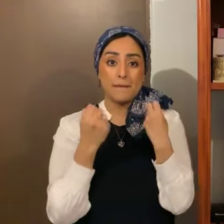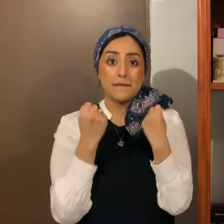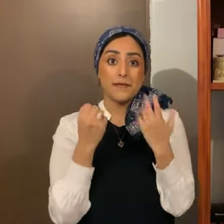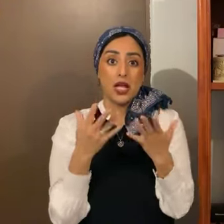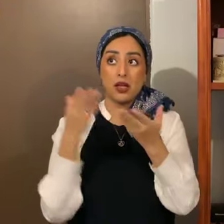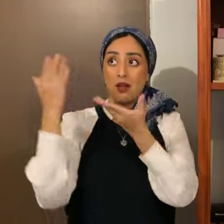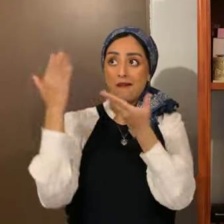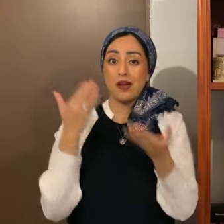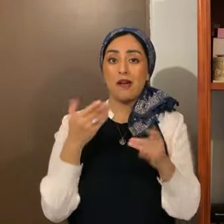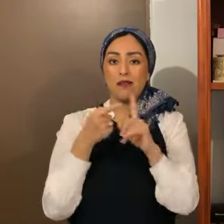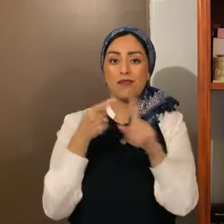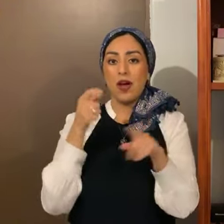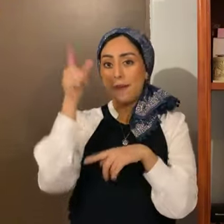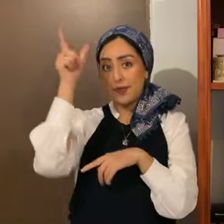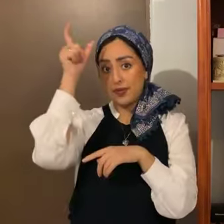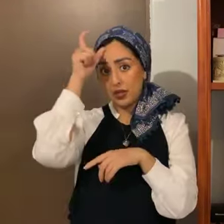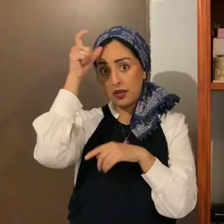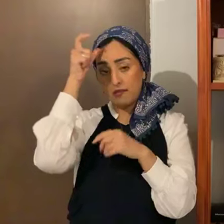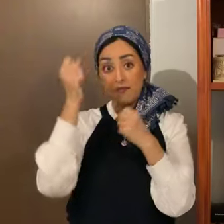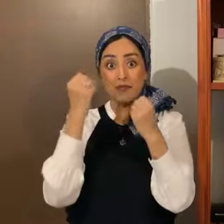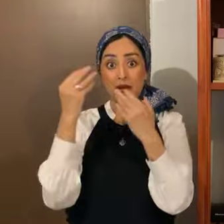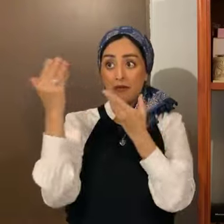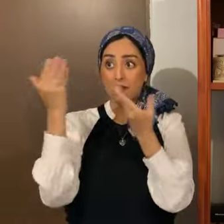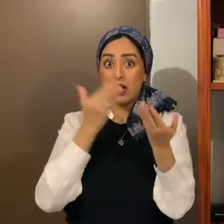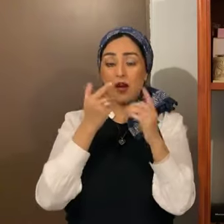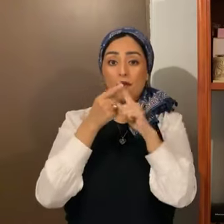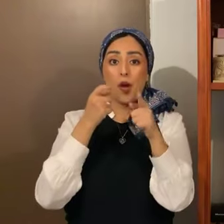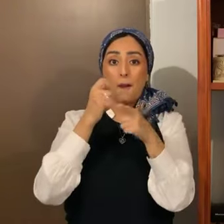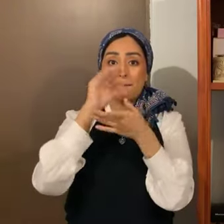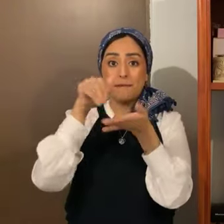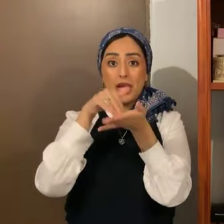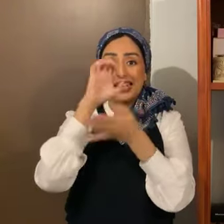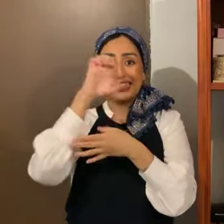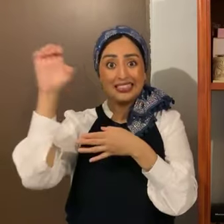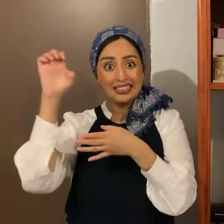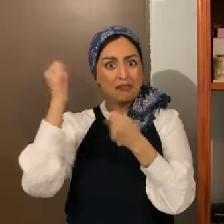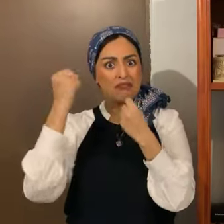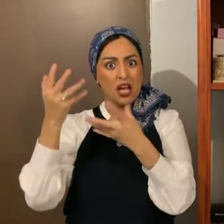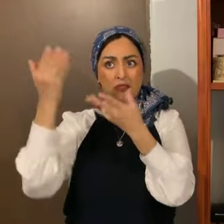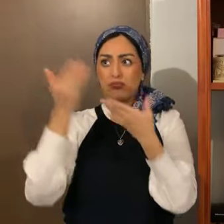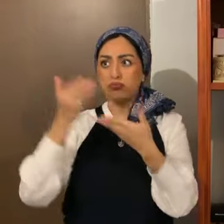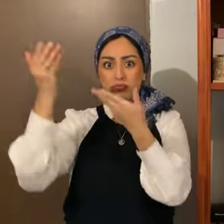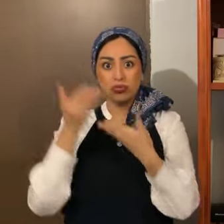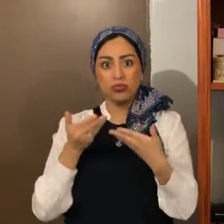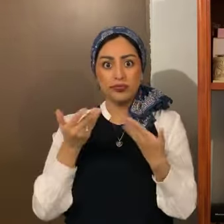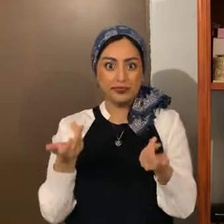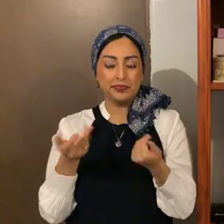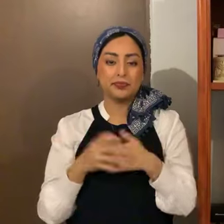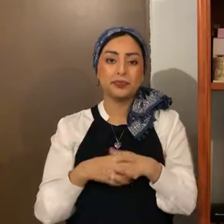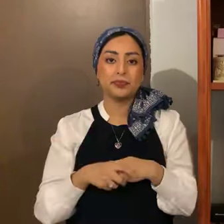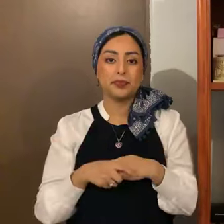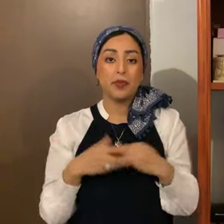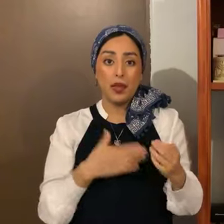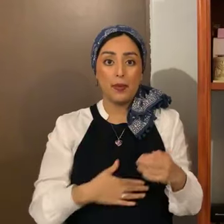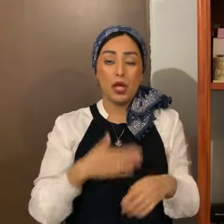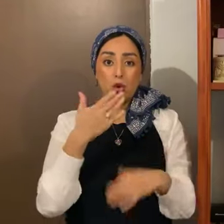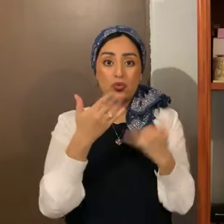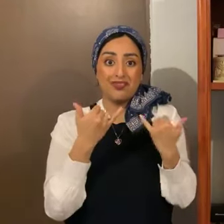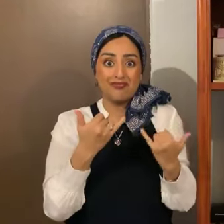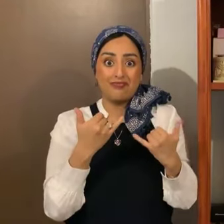Turquía, muchos vienen de Medio Oriente, cantidad de medicamentos. Entonces, tengan por favor un